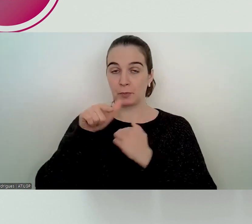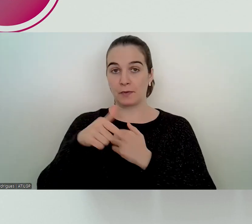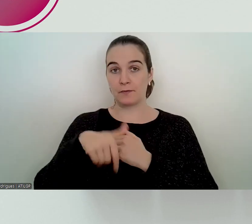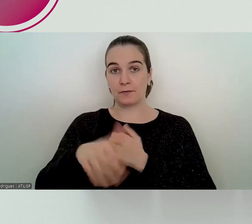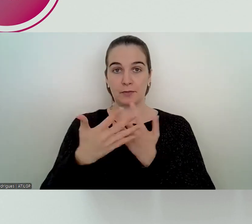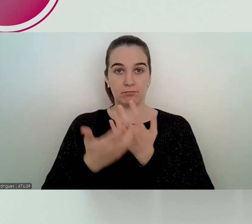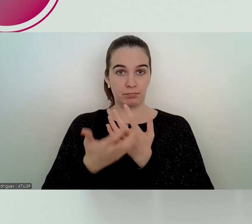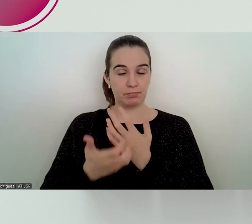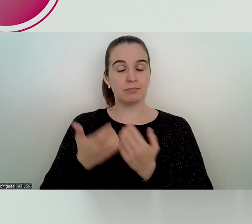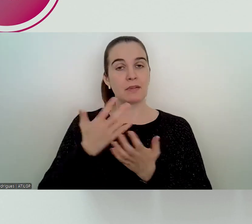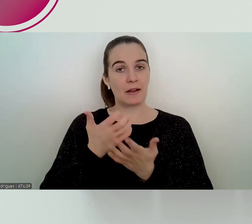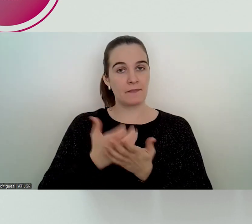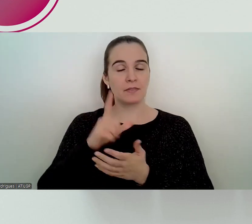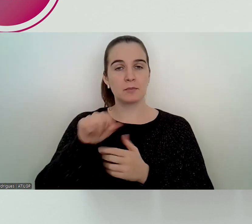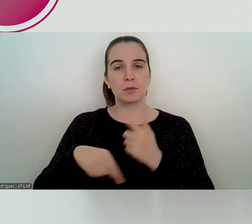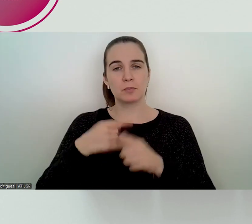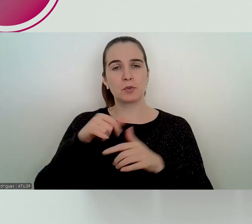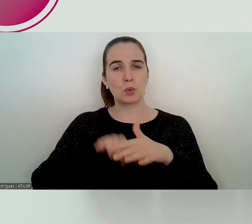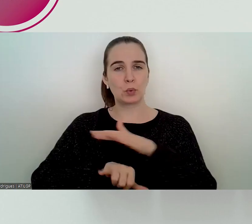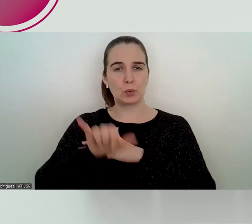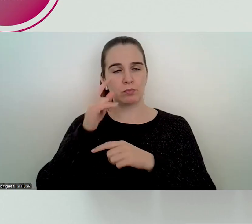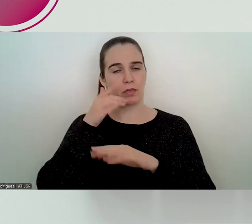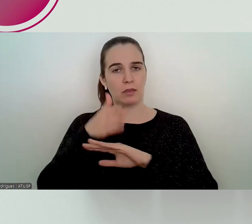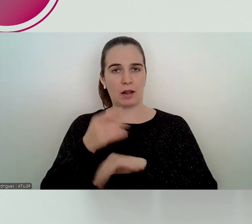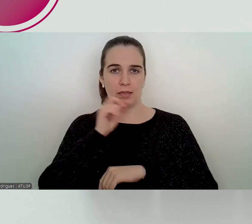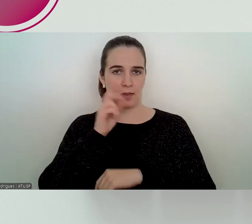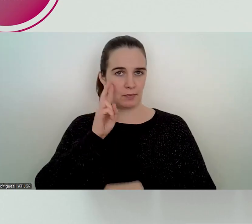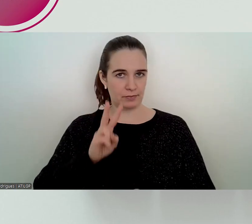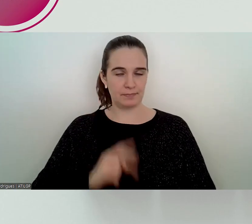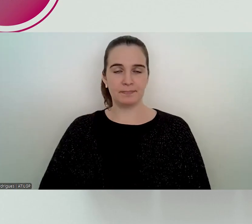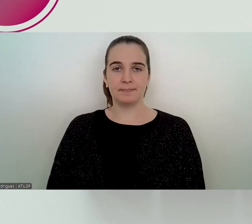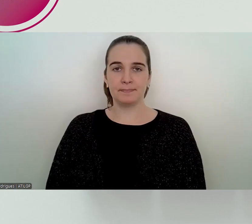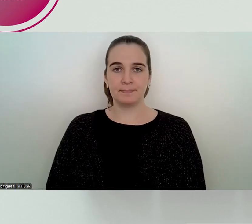gravada e transmitida ao vivo através do canal de YouTube do INA.